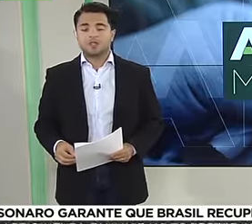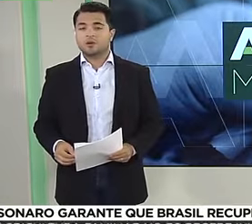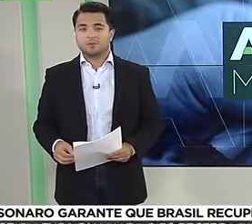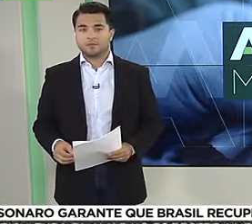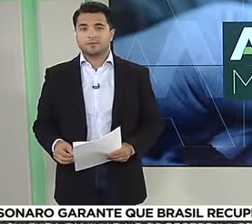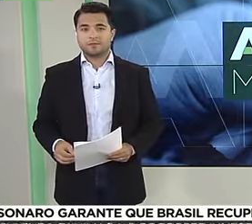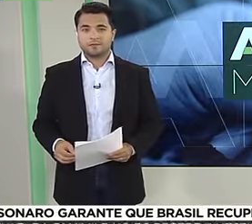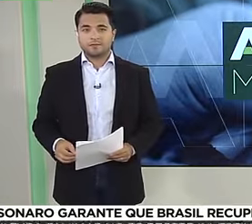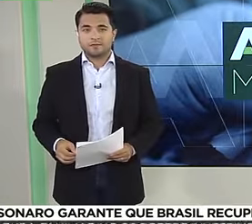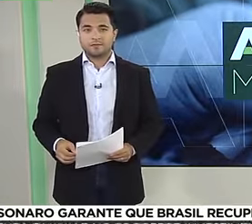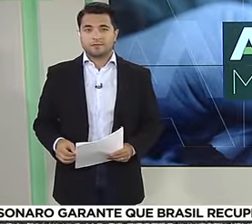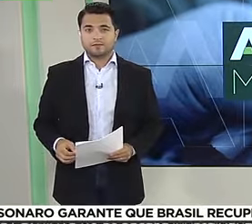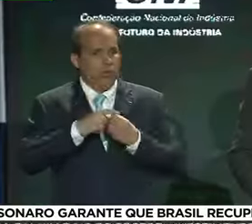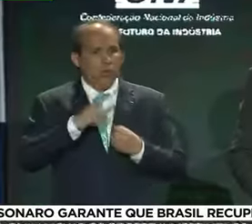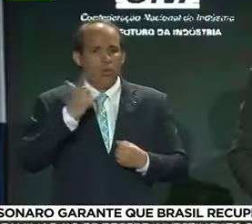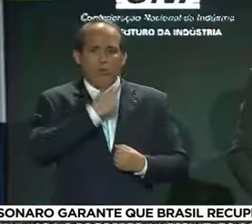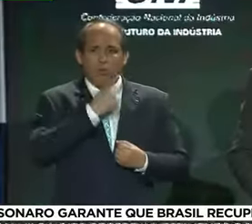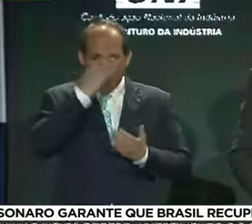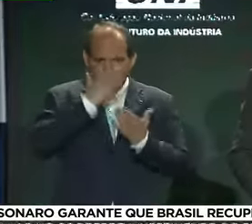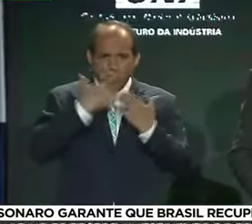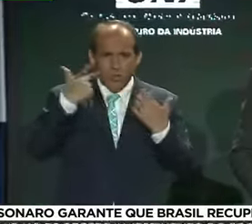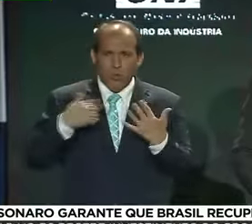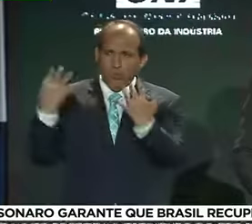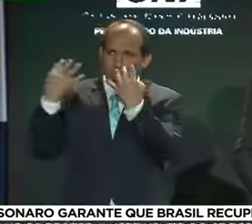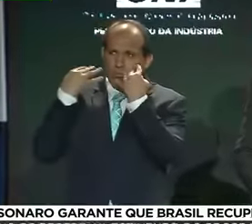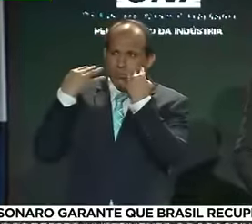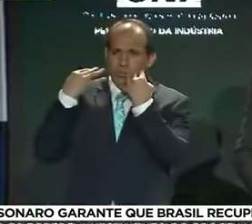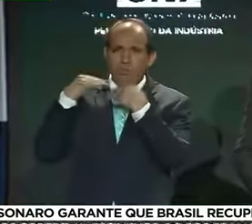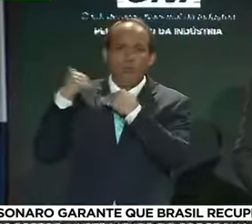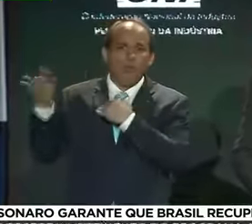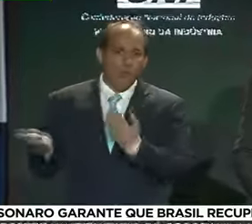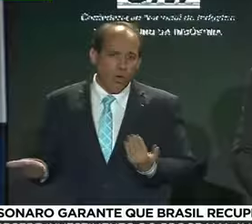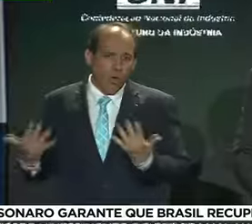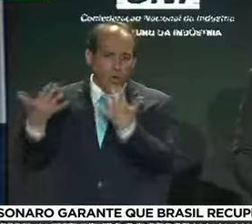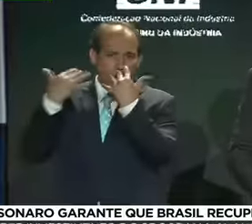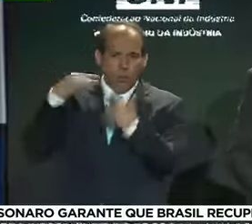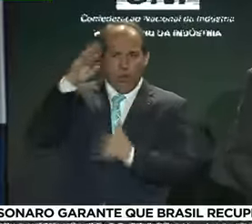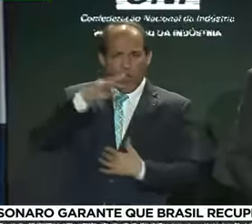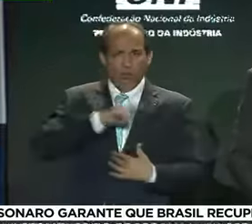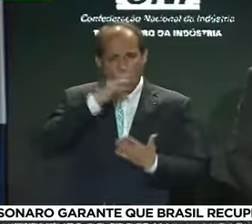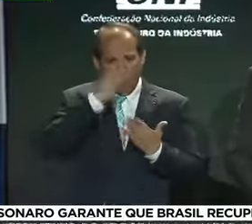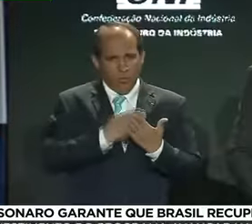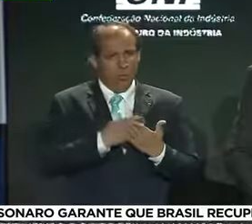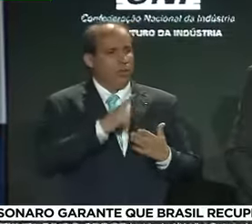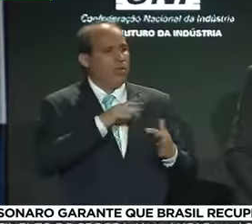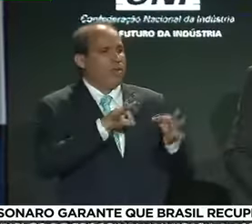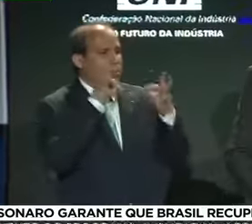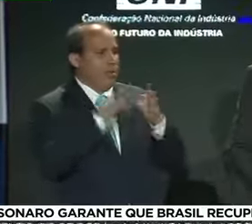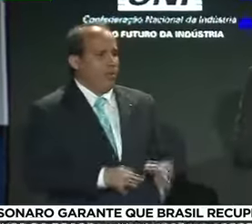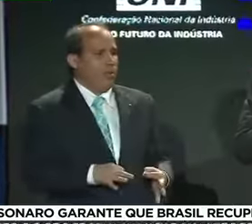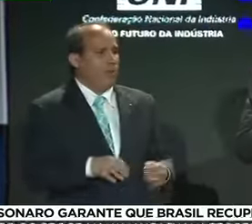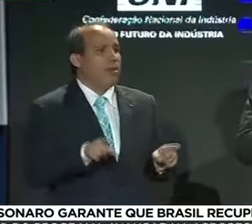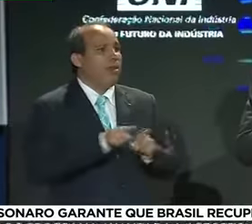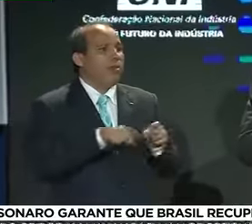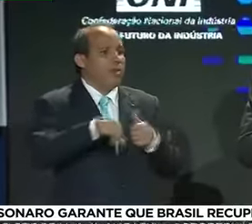no exterior. O Brasil é uma certeza. E, obviamente, nós temos que estarmos confiantes